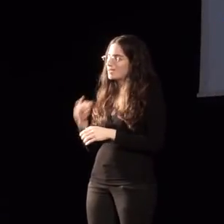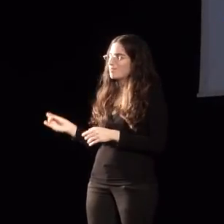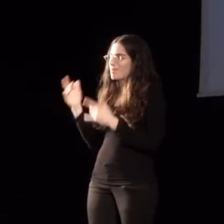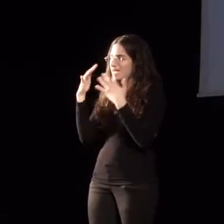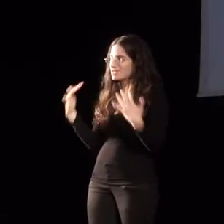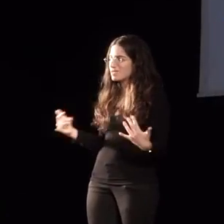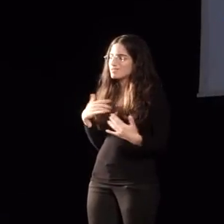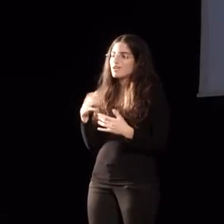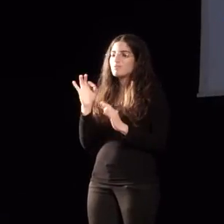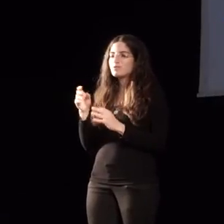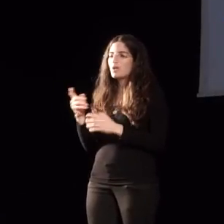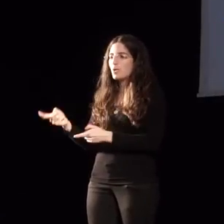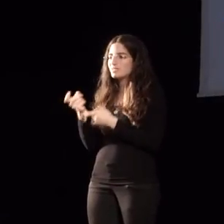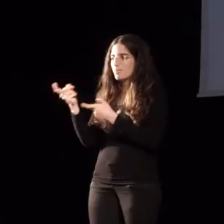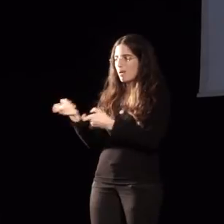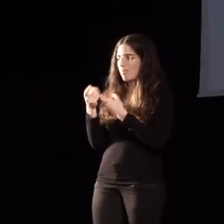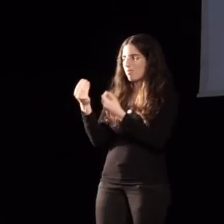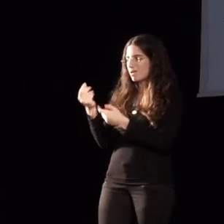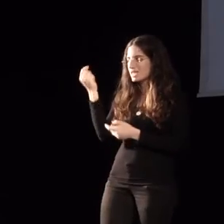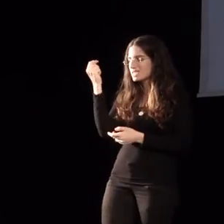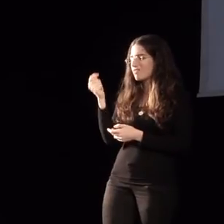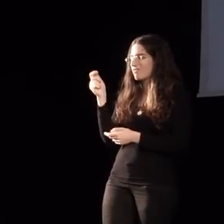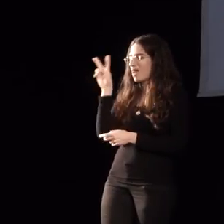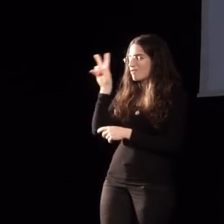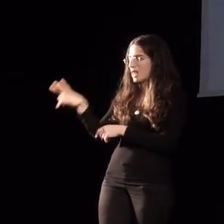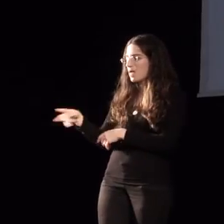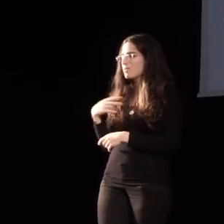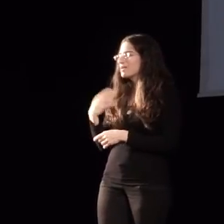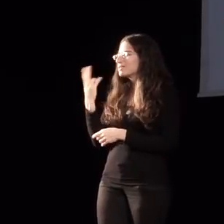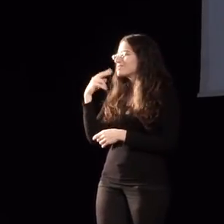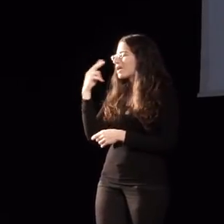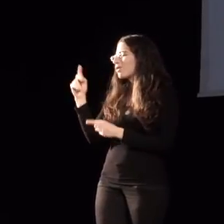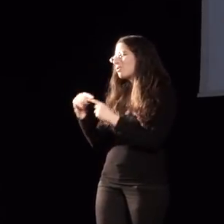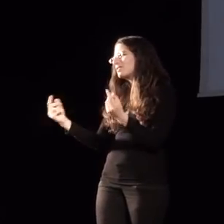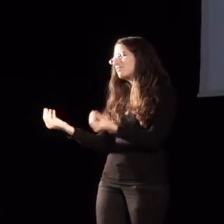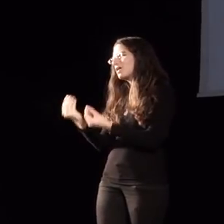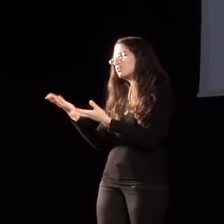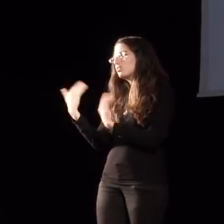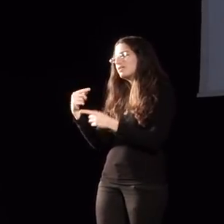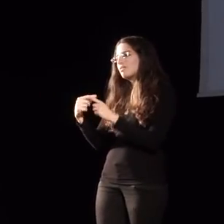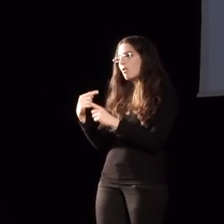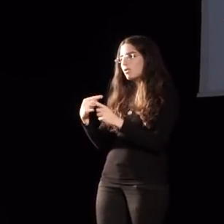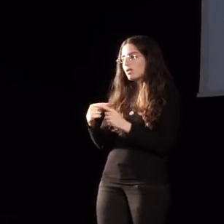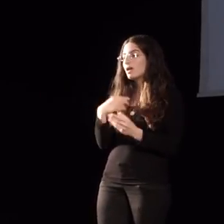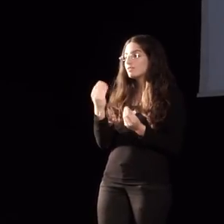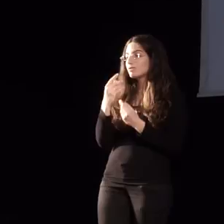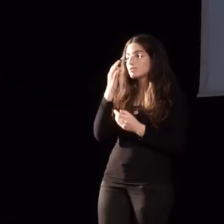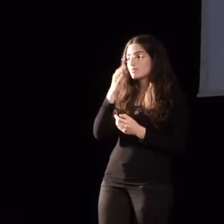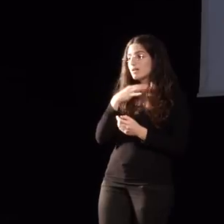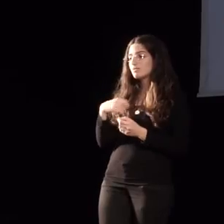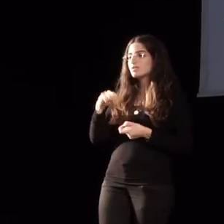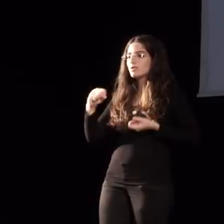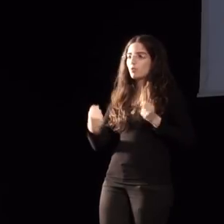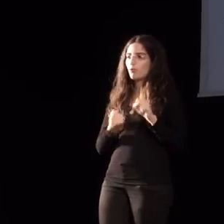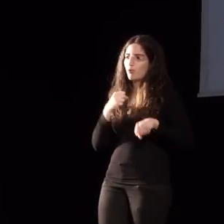ובשביל... להוציא מהם כמה שיותר כסף ולעבוד עליהם, הייתי מסתכל כל הזמן על כל מיני דברים שיתנו לי יתרון. ואחד הדברים ששמתי לב זה השפת גוף